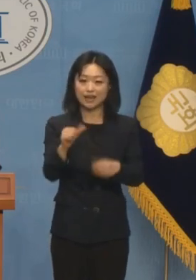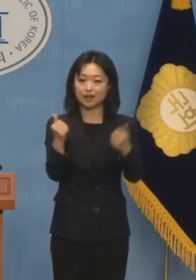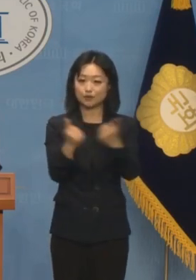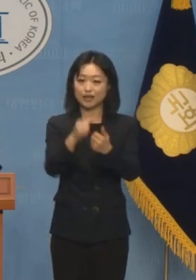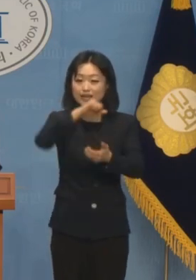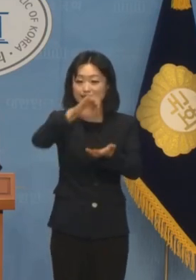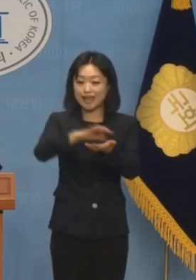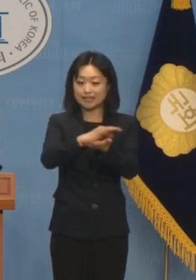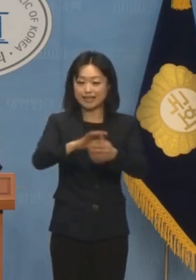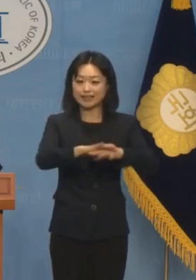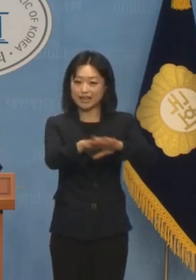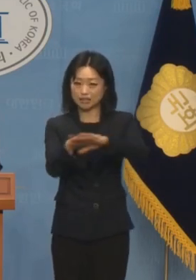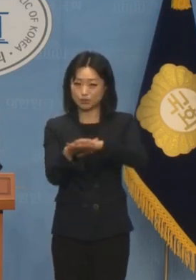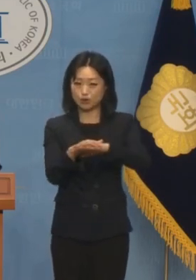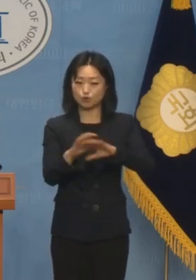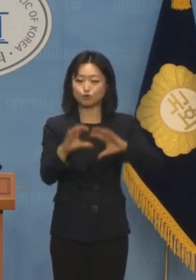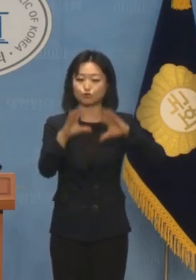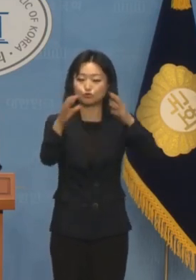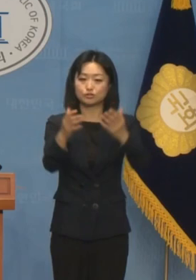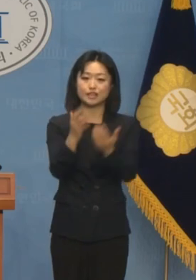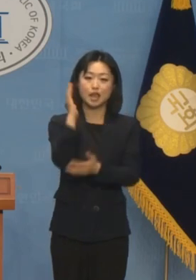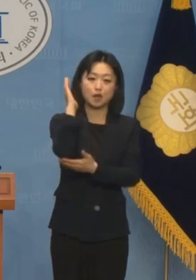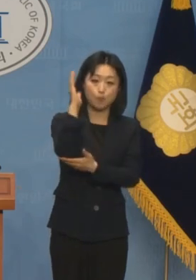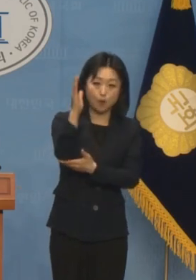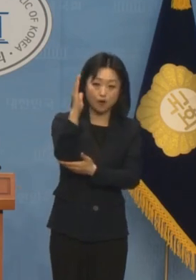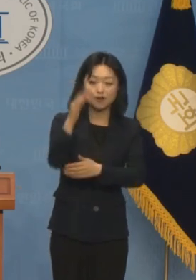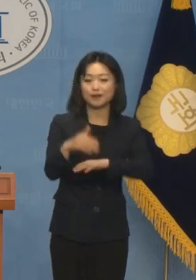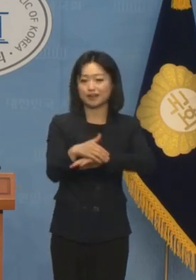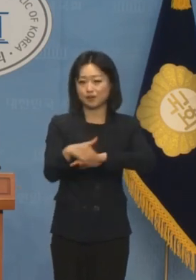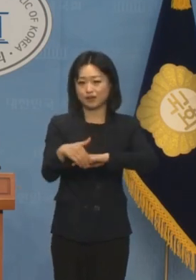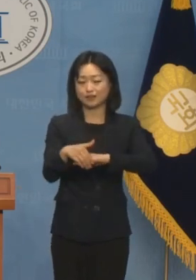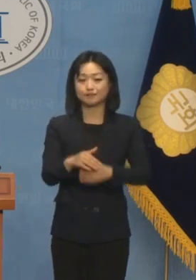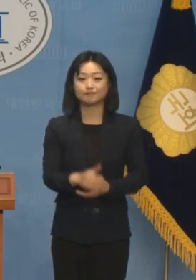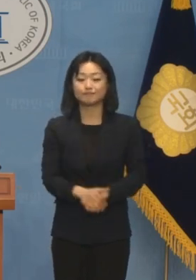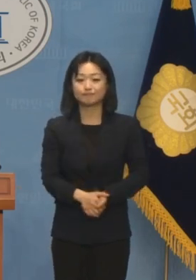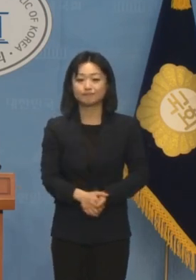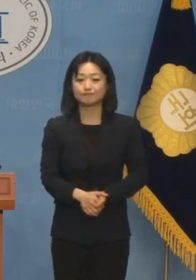예산기구 네트워크 국제포럼 개회식을 개최할 예정입니다.